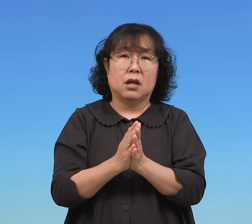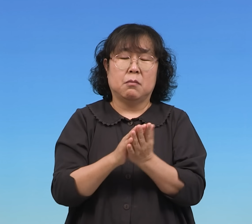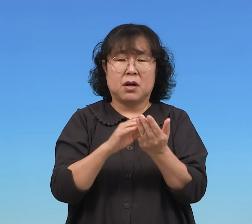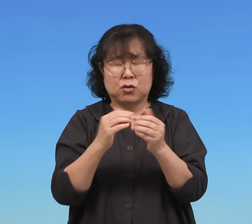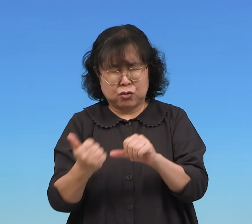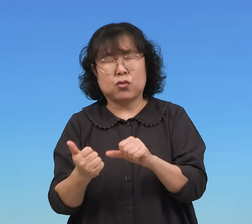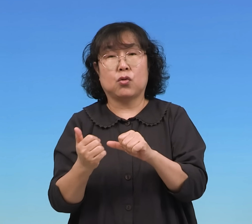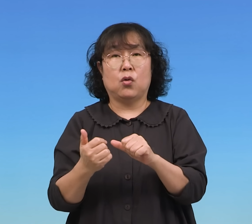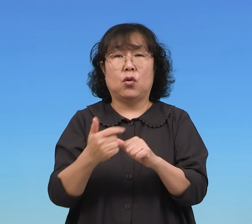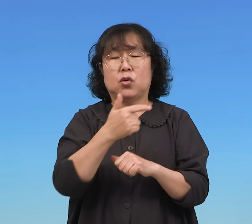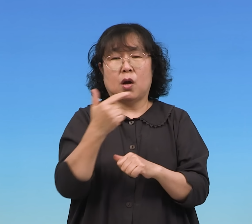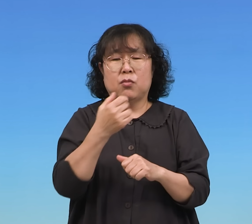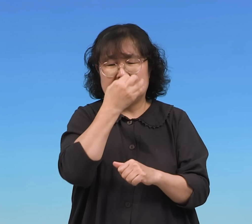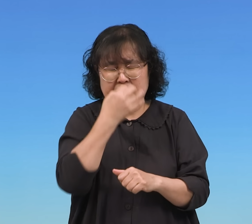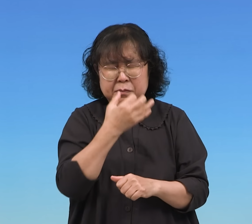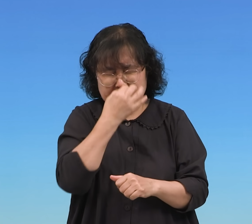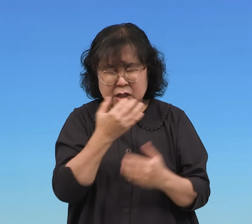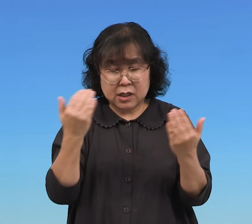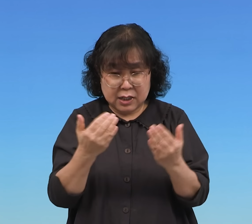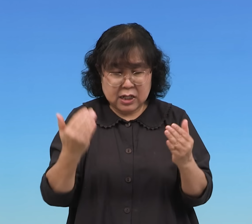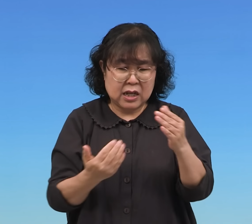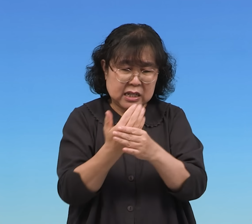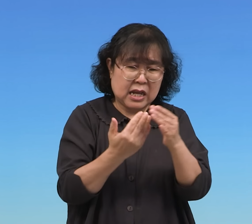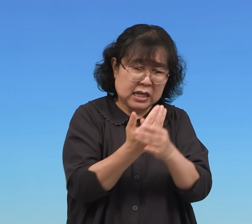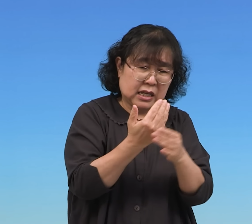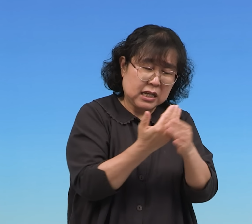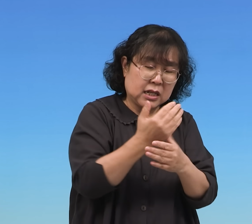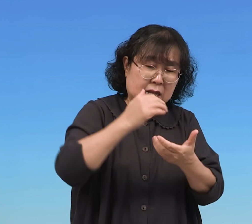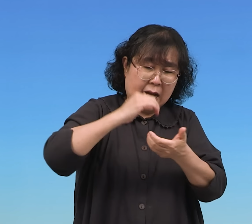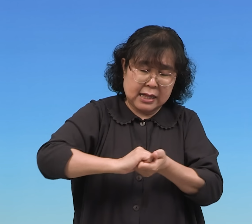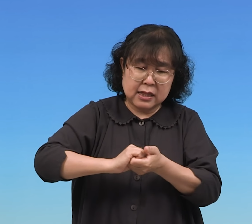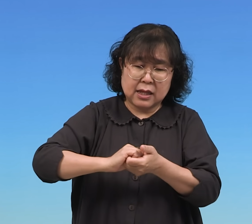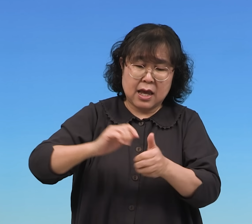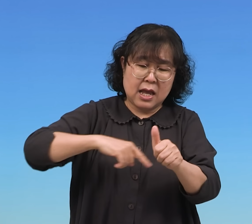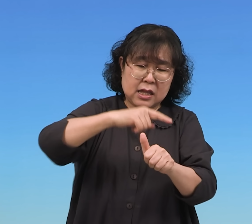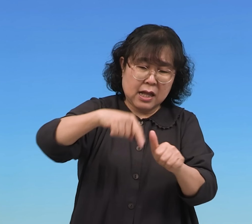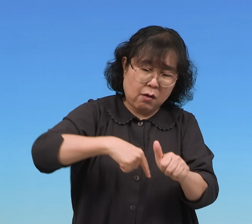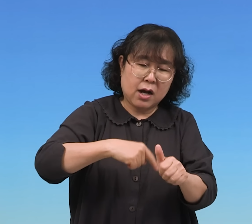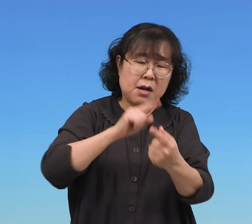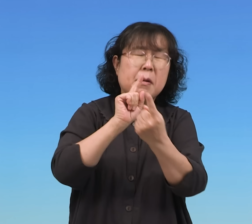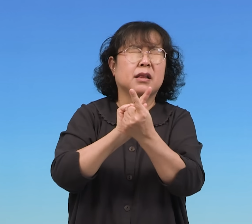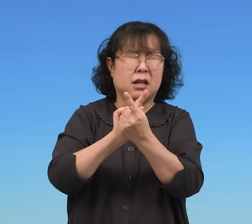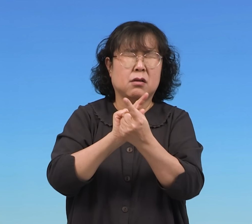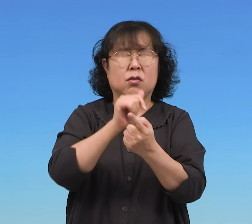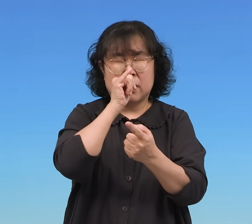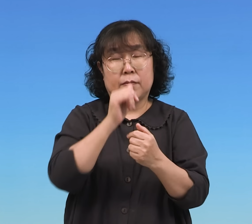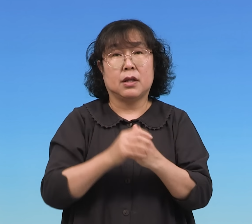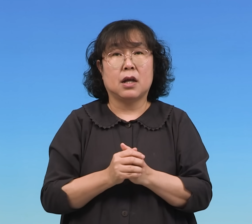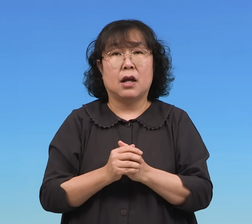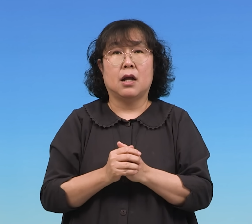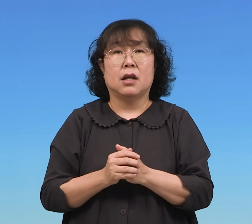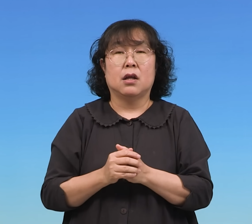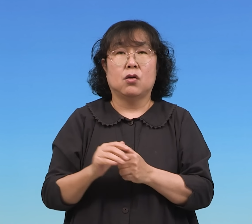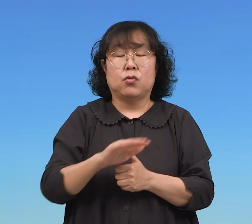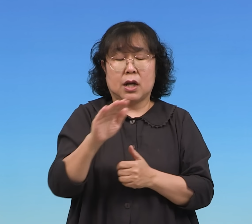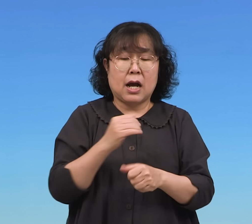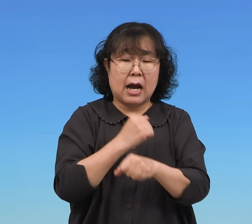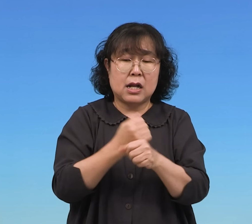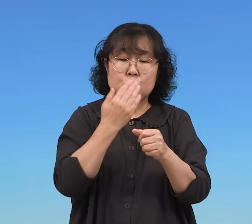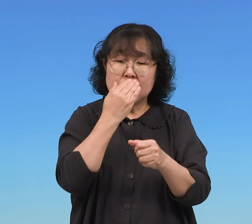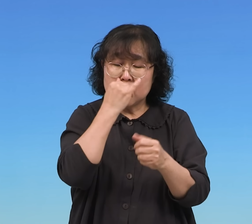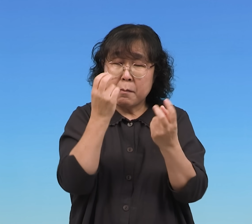당하는 이런 너무너무 가슴 아픈 일들이 일어나고 있는 한계 상황이에요. 이런 한계 상황에 우리가 할 수 있는